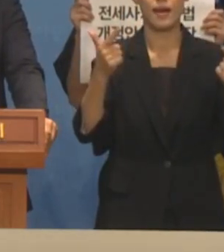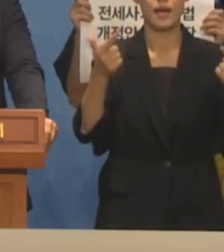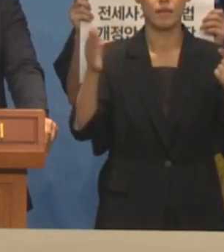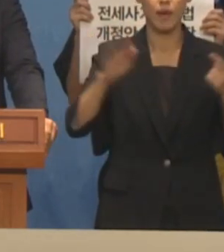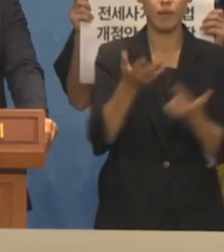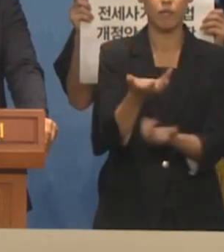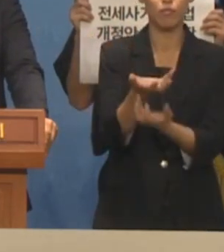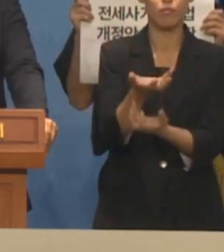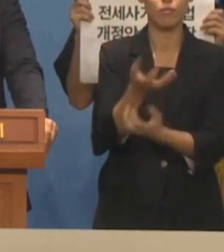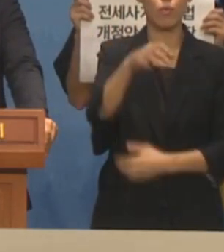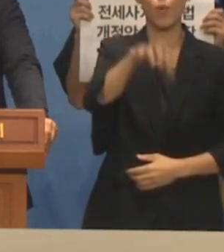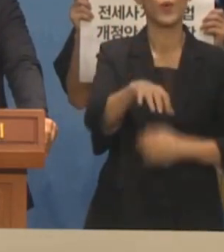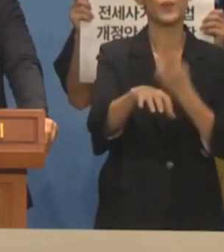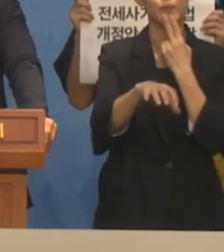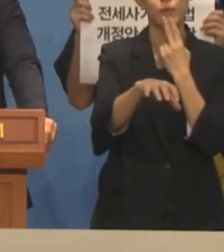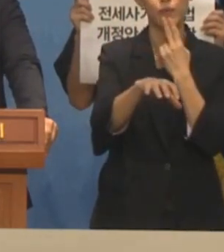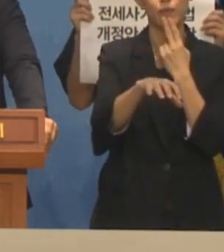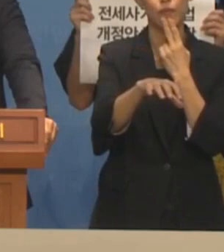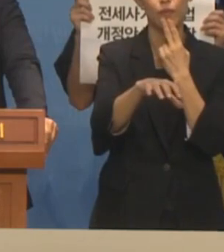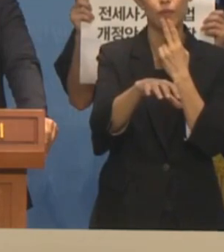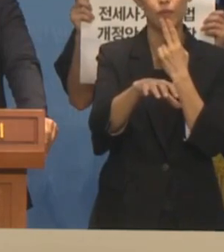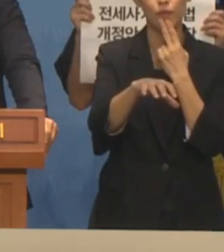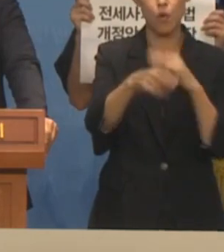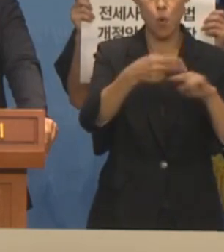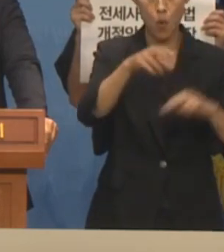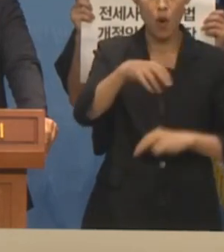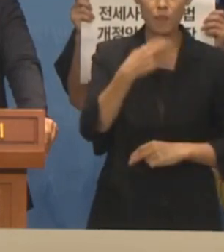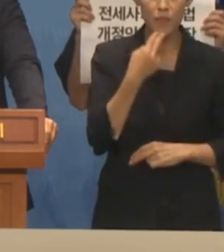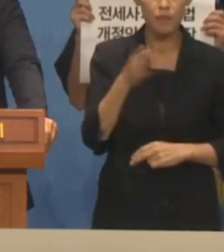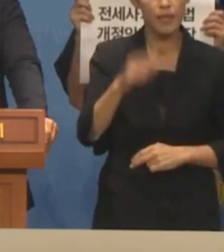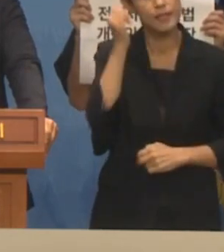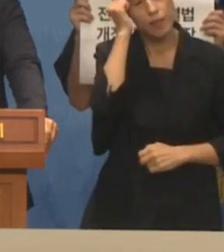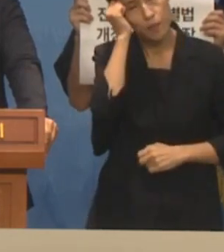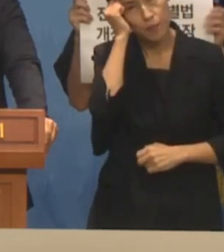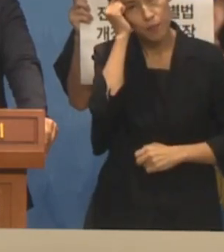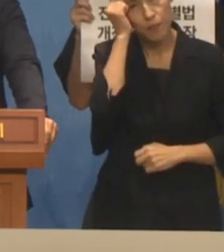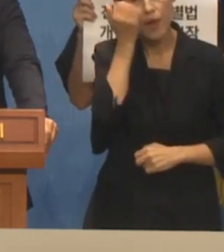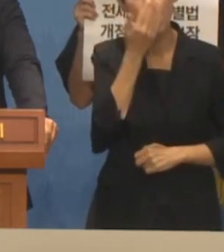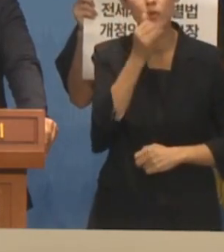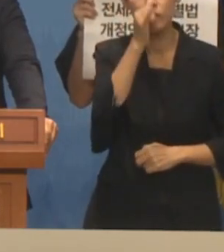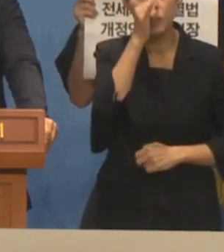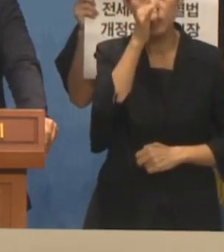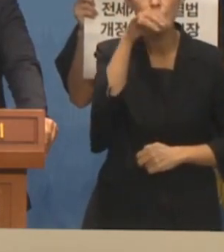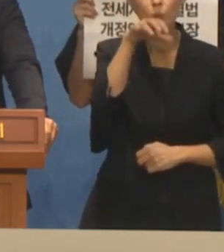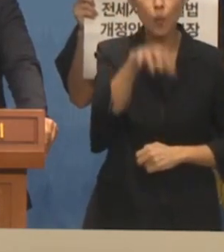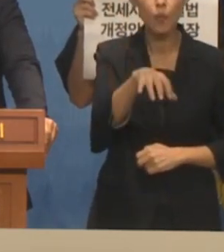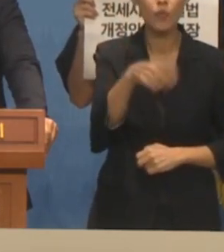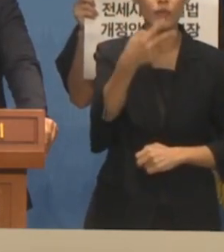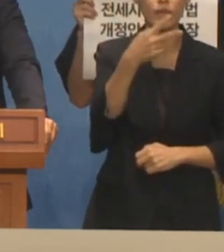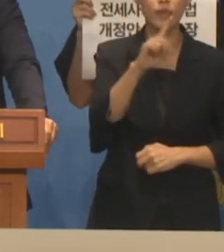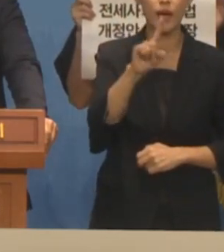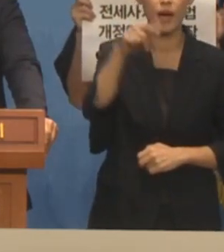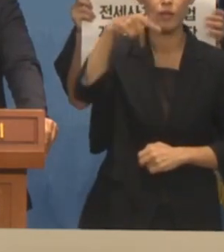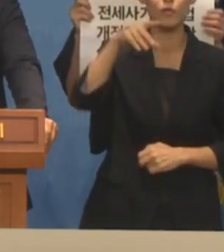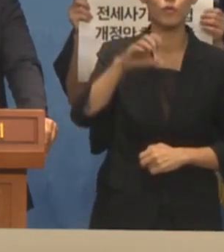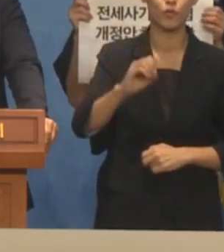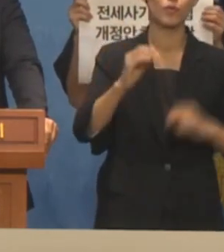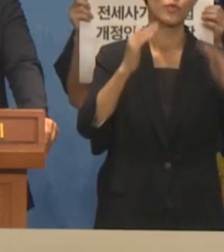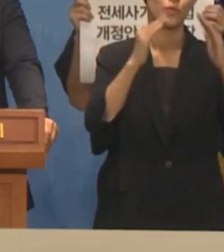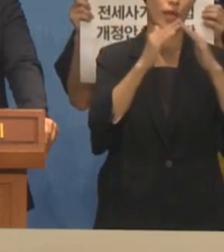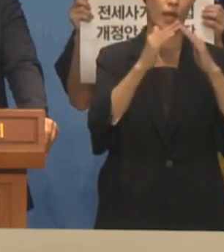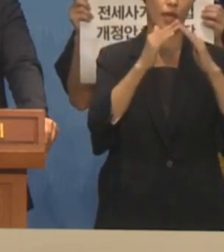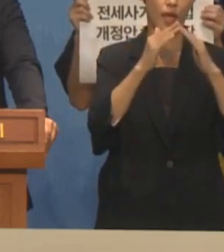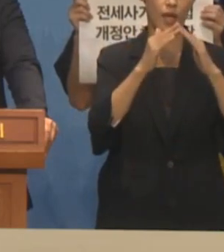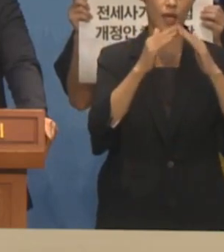취사시설 같은 것들은 없지만은 그런 잠을 잘 수 있는 그런 주거 공간들을 많이 공급하다는 취지로